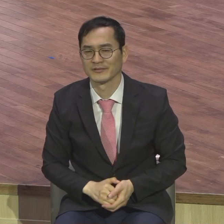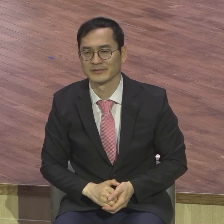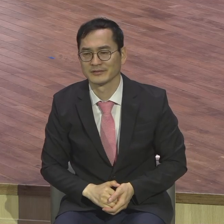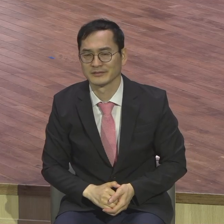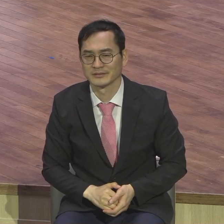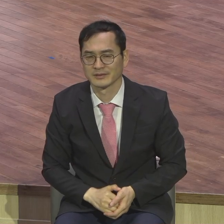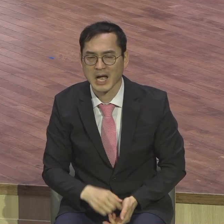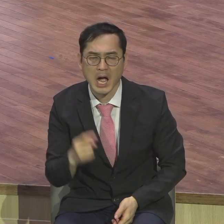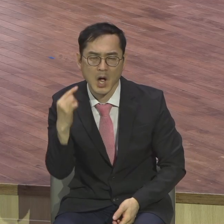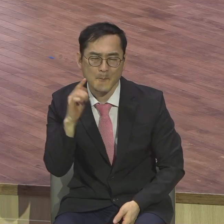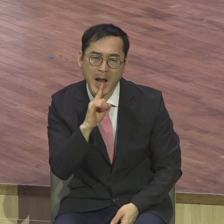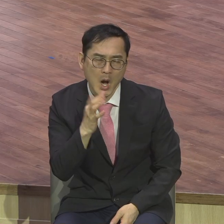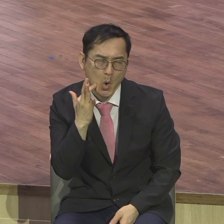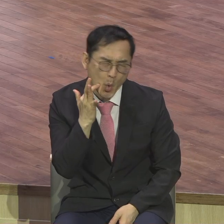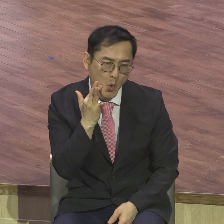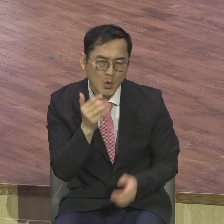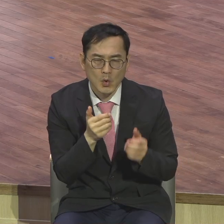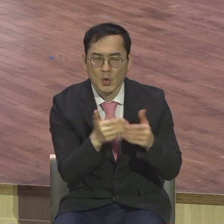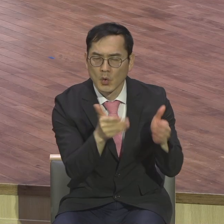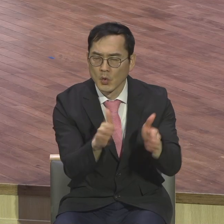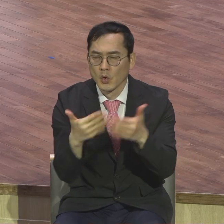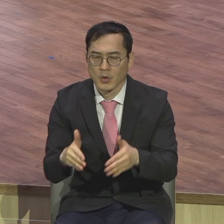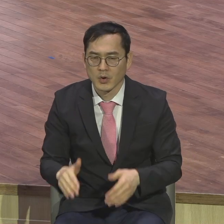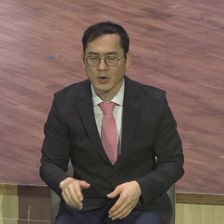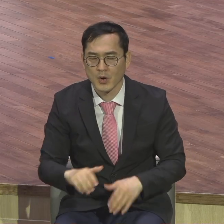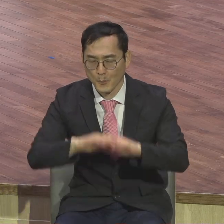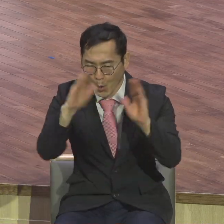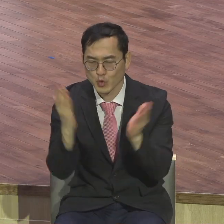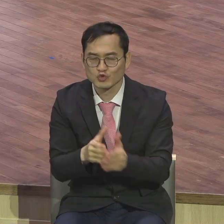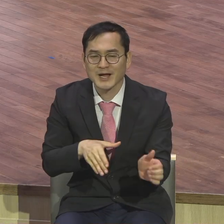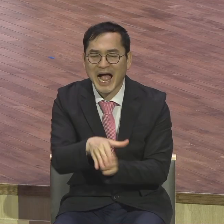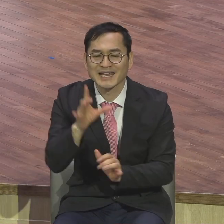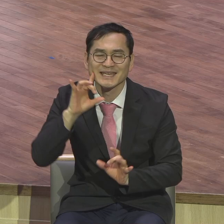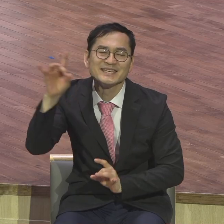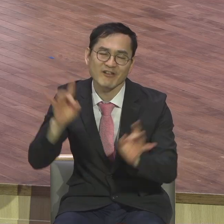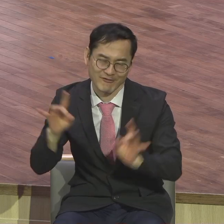모두까기 인형이라 그렇게 말합니다.